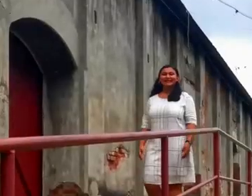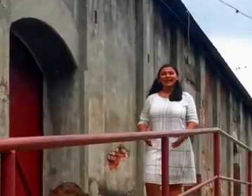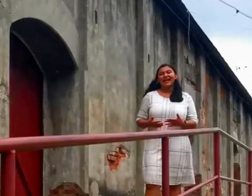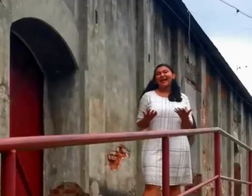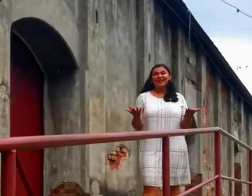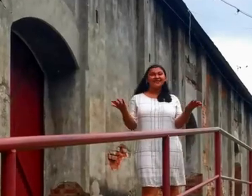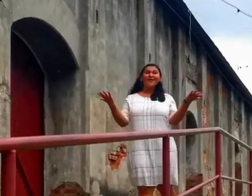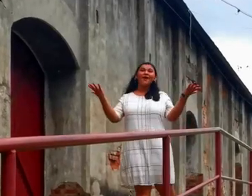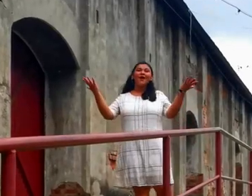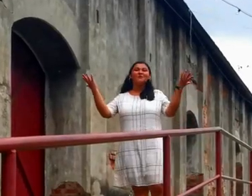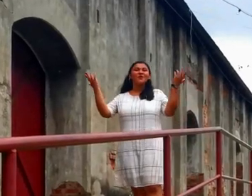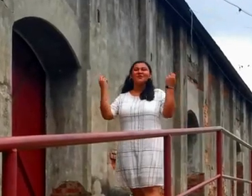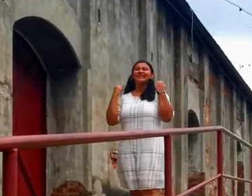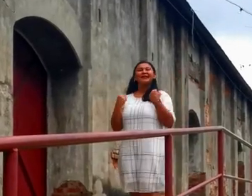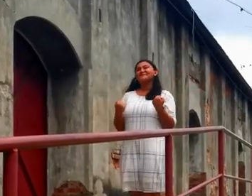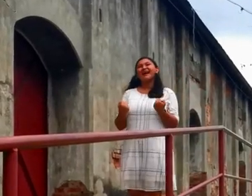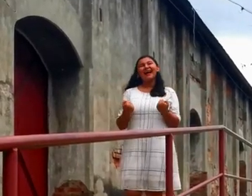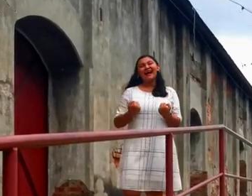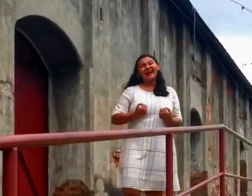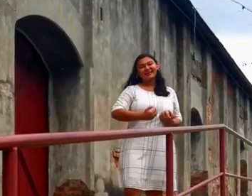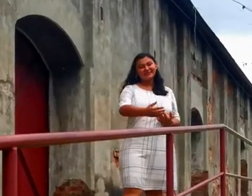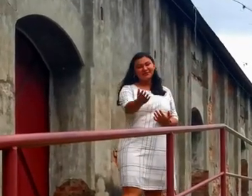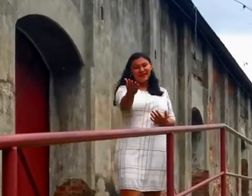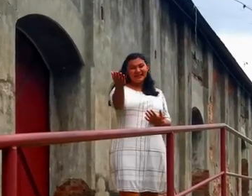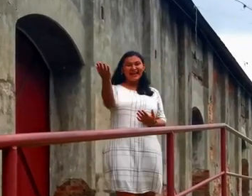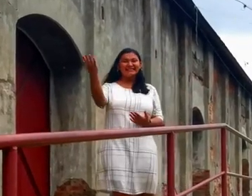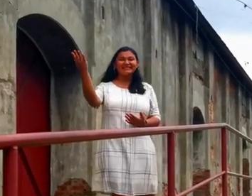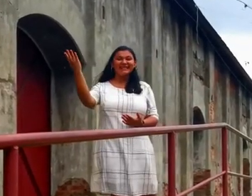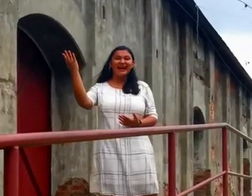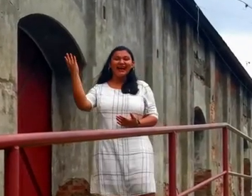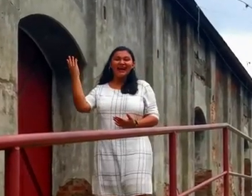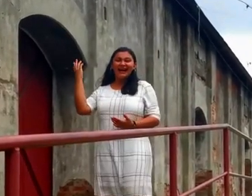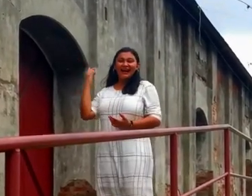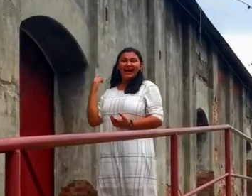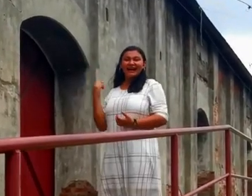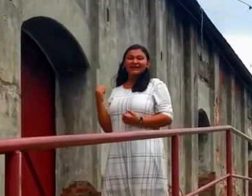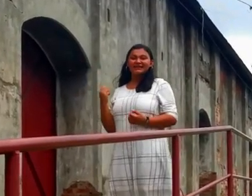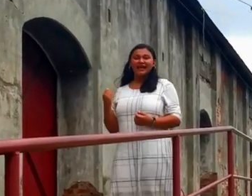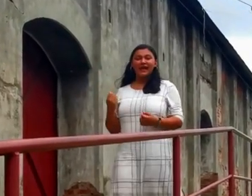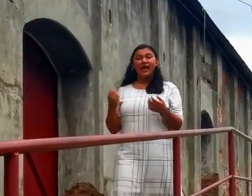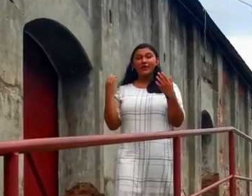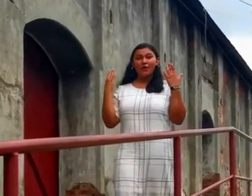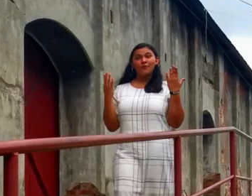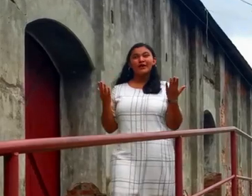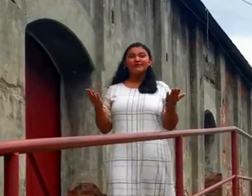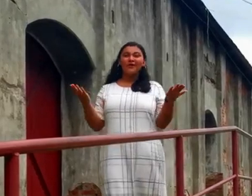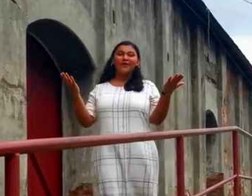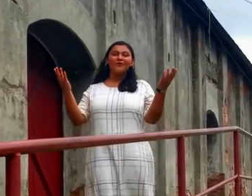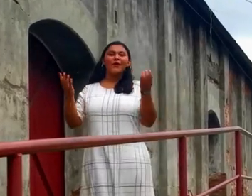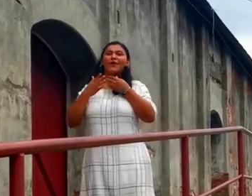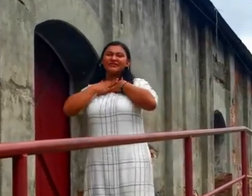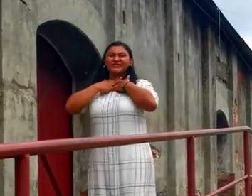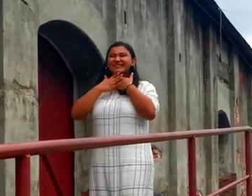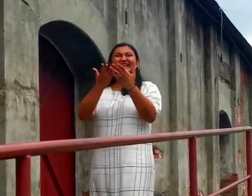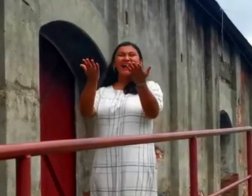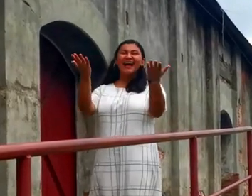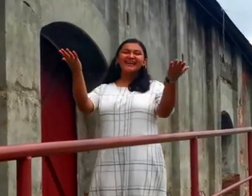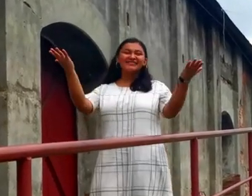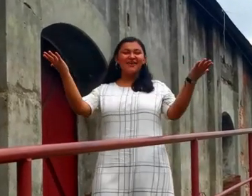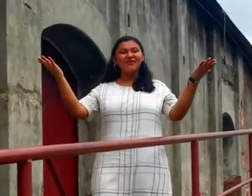paisajes. Cómo no he de amar tu belleza, como el toro gocio te canto hoy